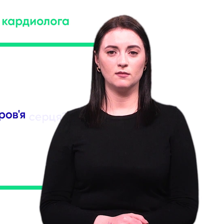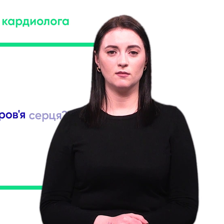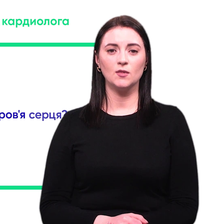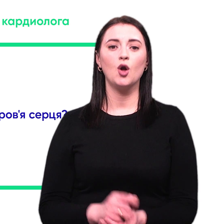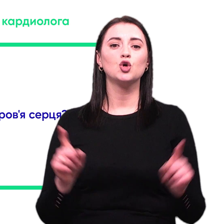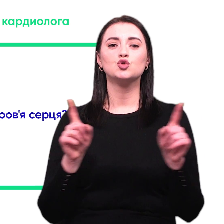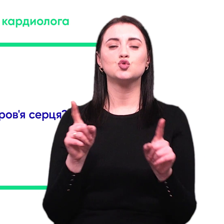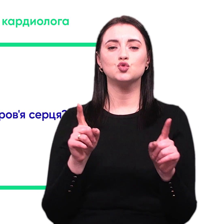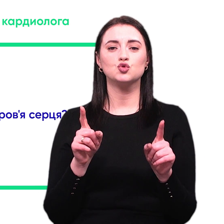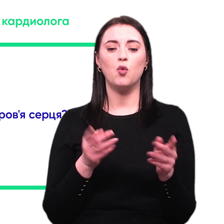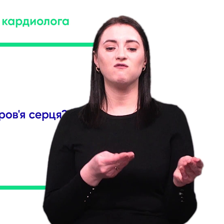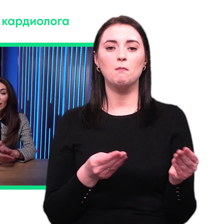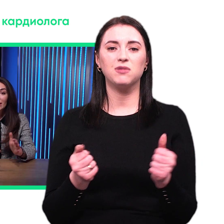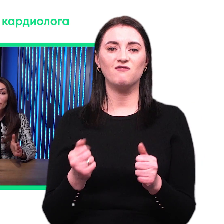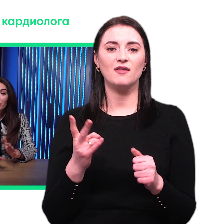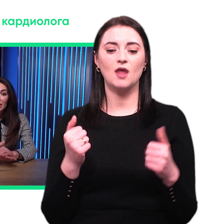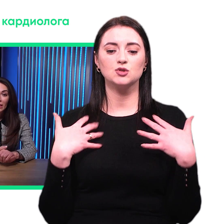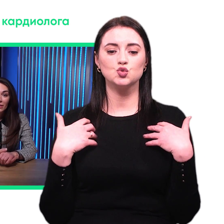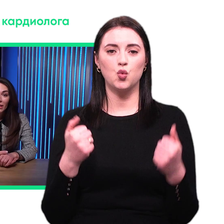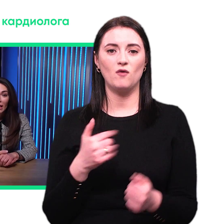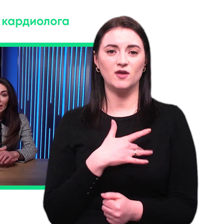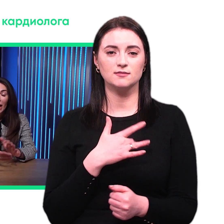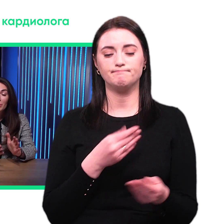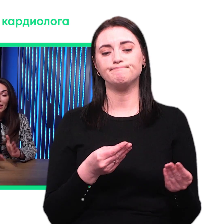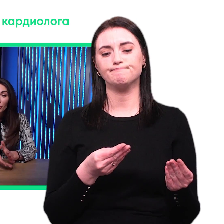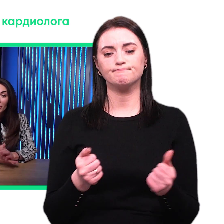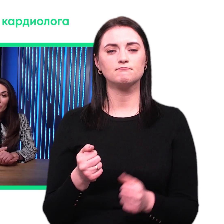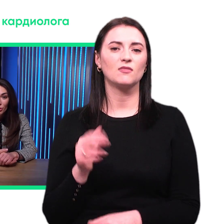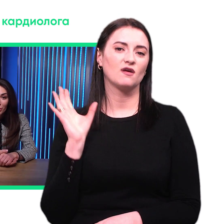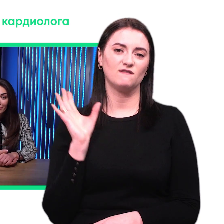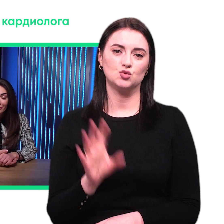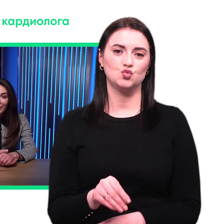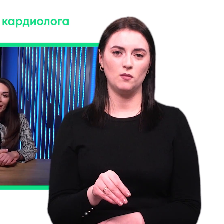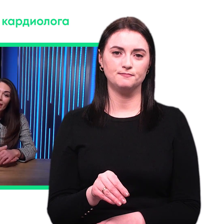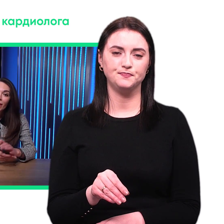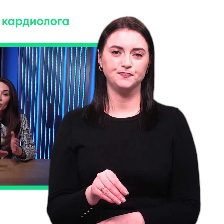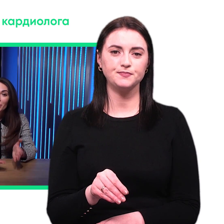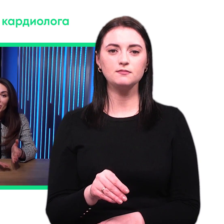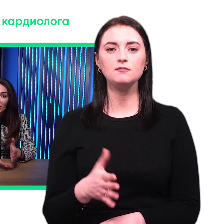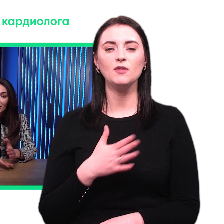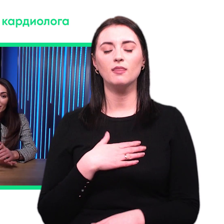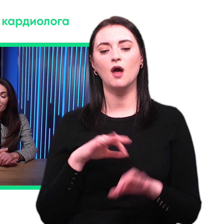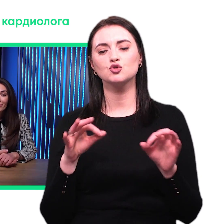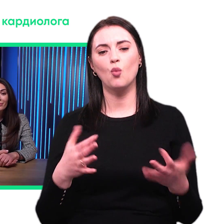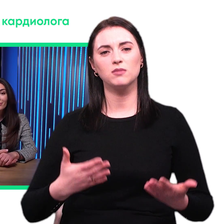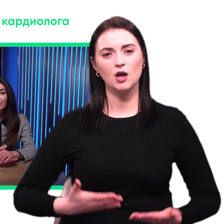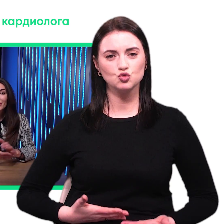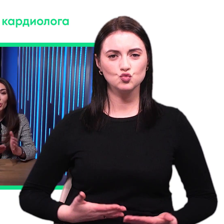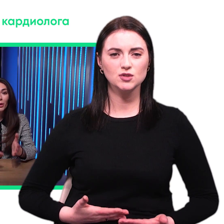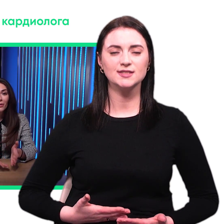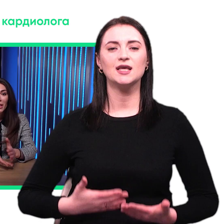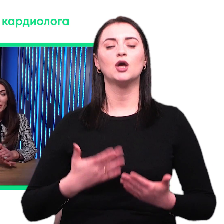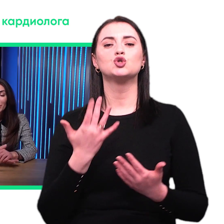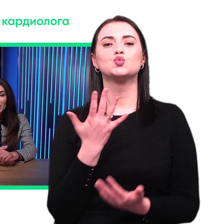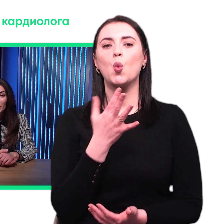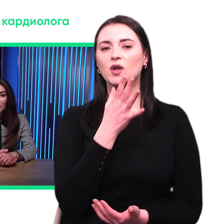Что влияет на здоровье сердца? На здоровье сердца влияет абсолютно все. Наш образ жизни,